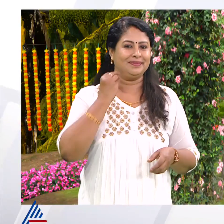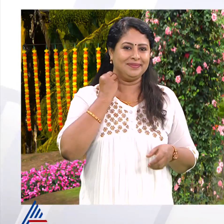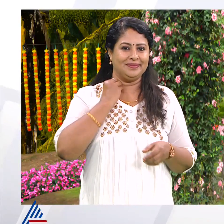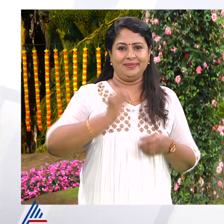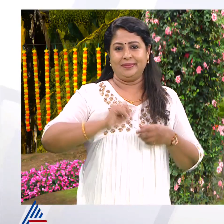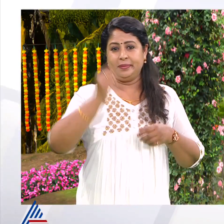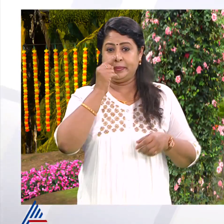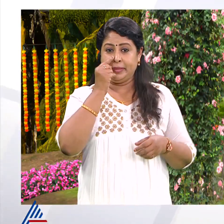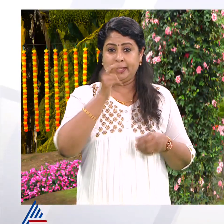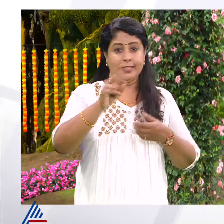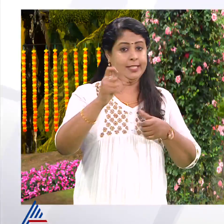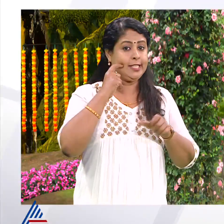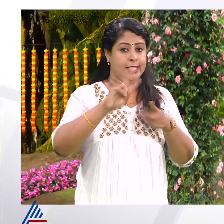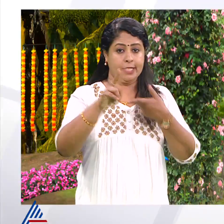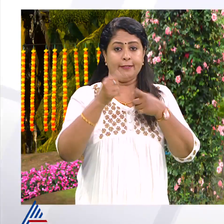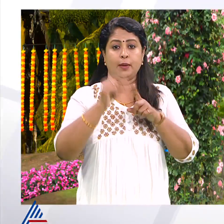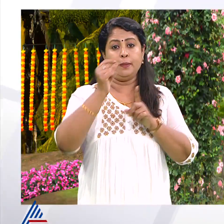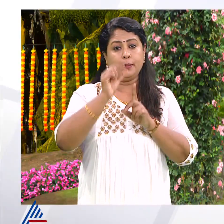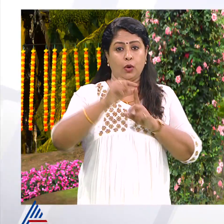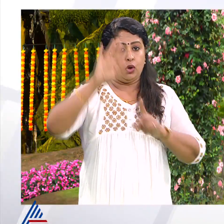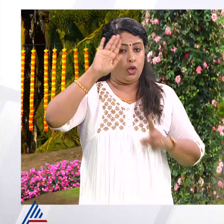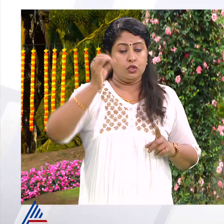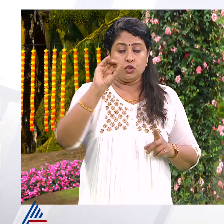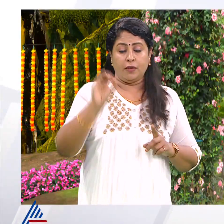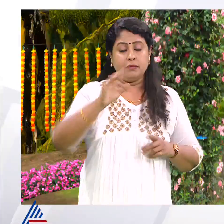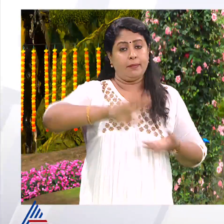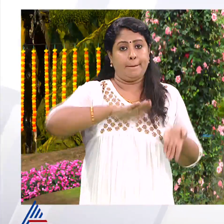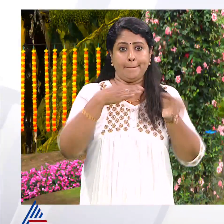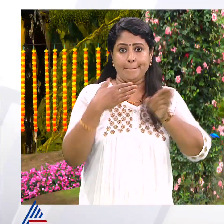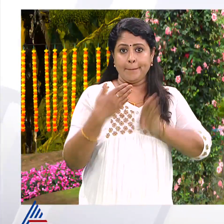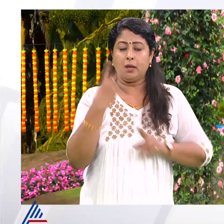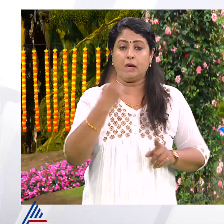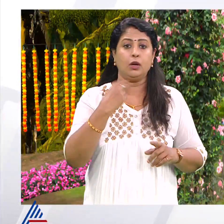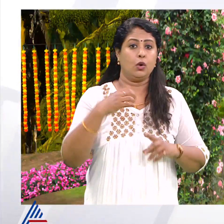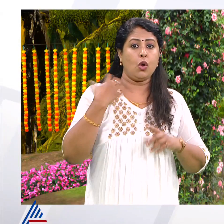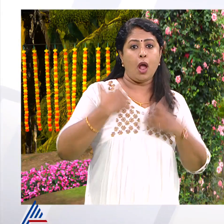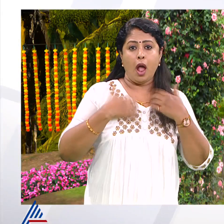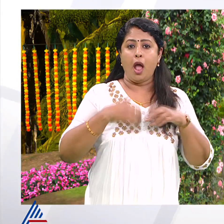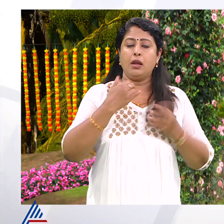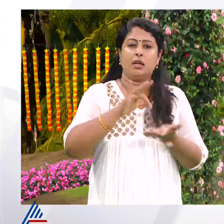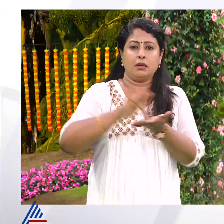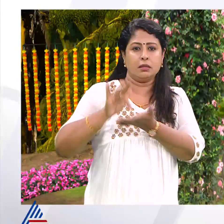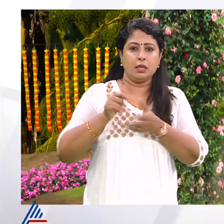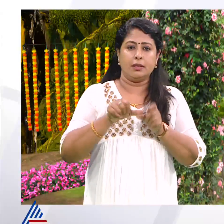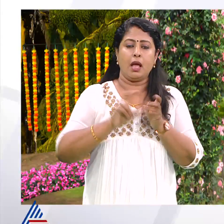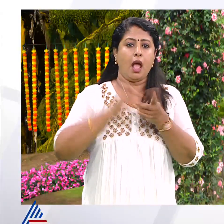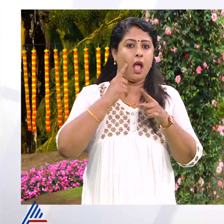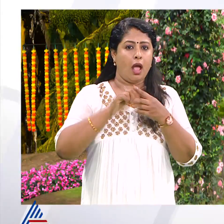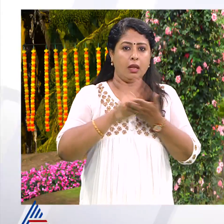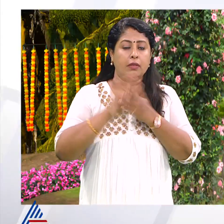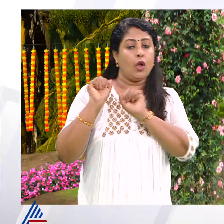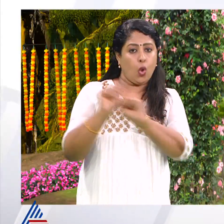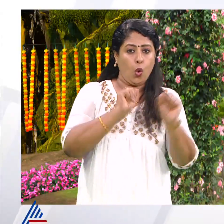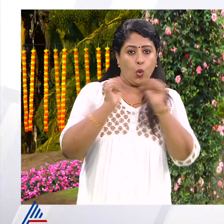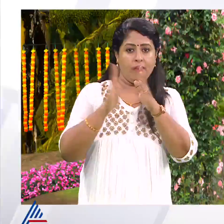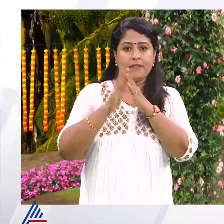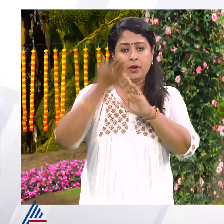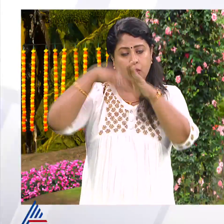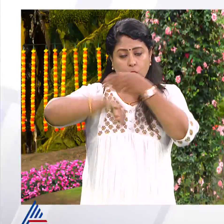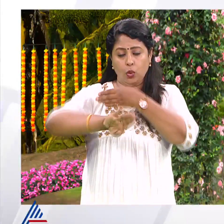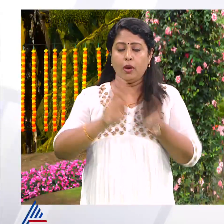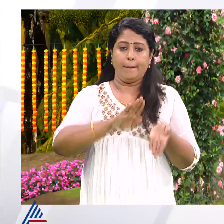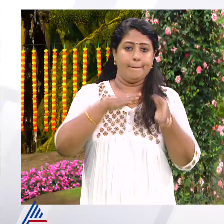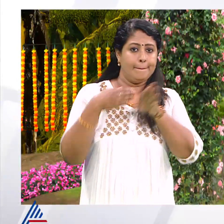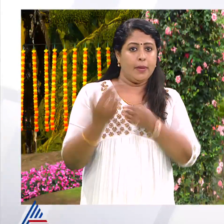തിരുവനന്തപുരത്ത് വനിതാ സിവിൽ പോലീസ് ഓഫീസർ മരിച്ച നിലയിൽ ആറ്റിങ്ങൽ സ്റ്റേഷനിലെ അനിതയാണ് കലമ്പലത്തെ വീട്ടിൽ മരിച്ച നിലയിൽ